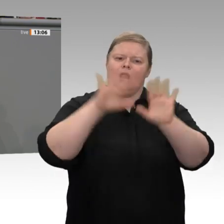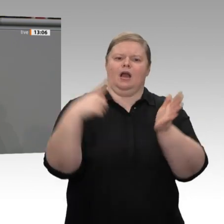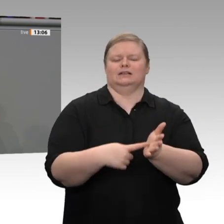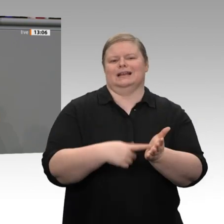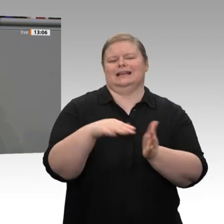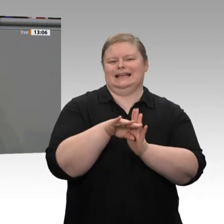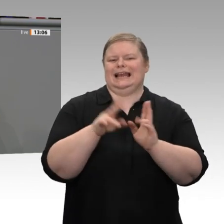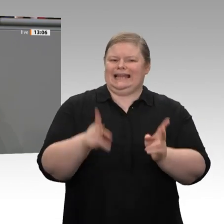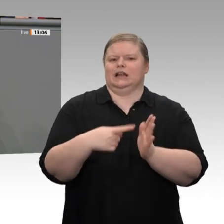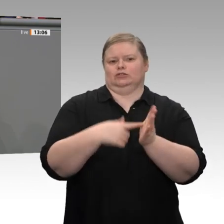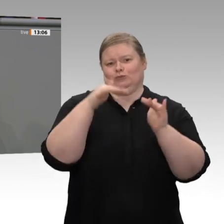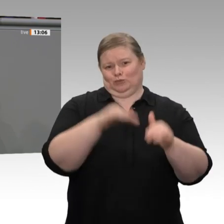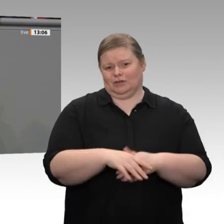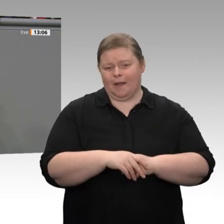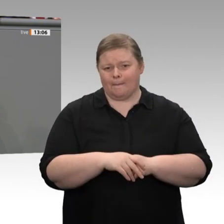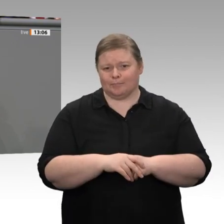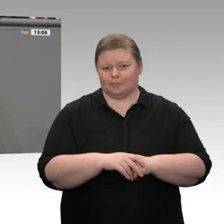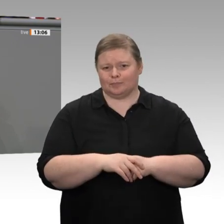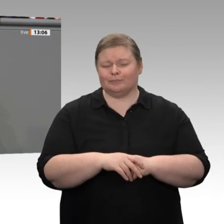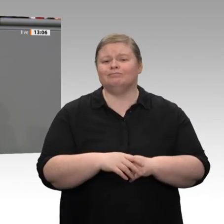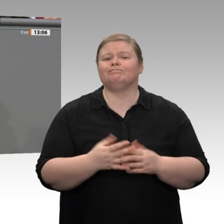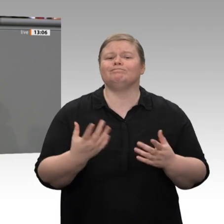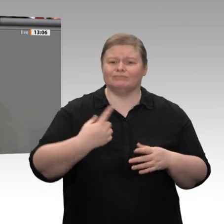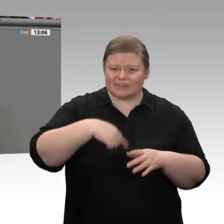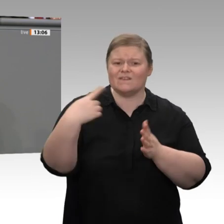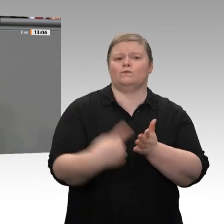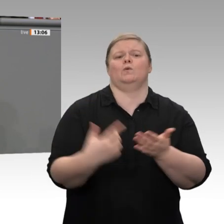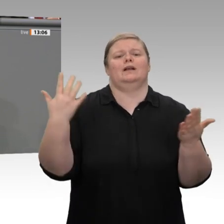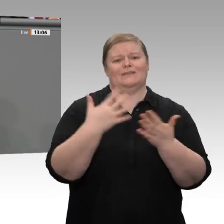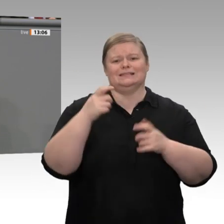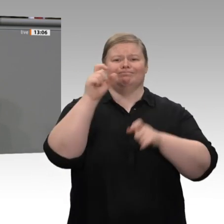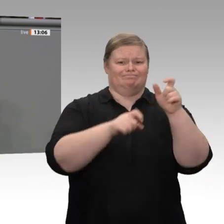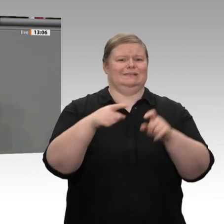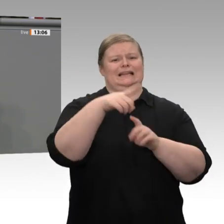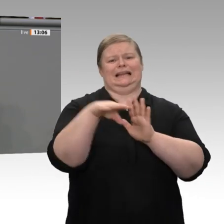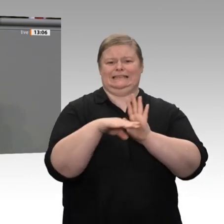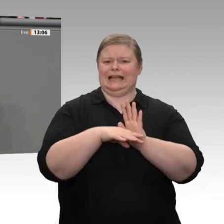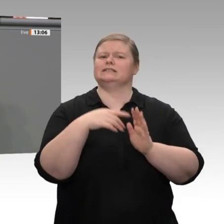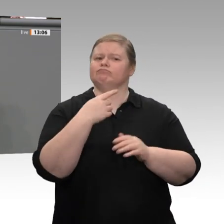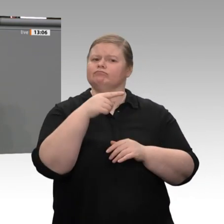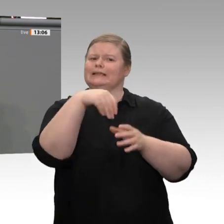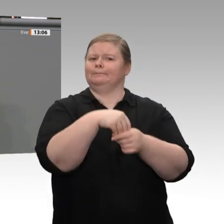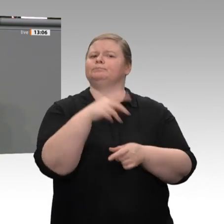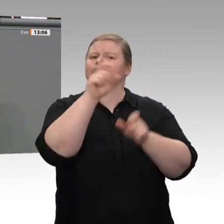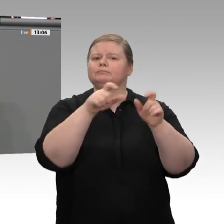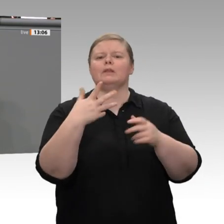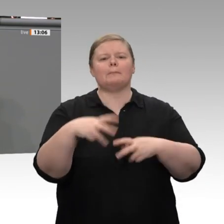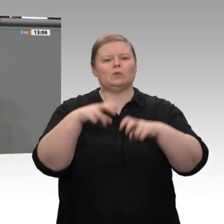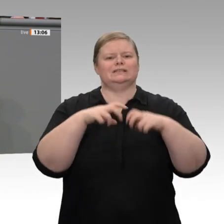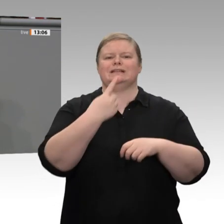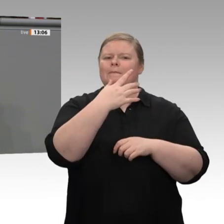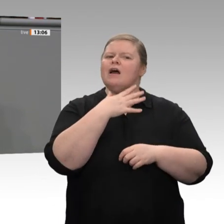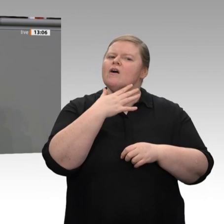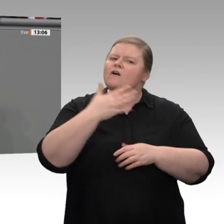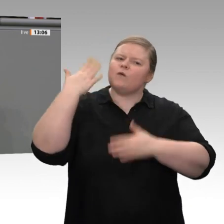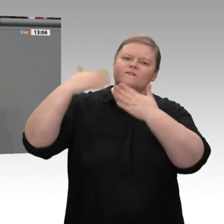haben, aber wegen antisemitischer Ressentiments nicht eingebürgert wurden. Ich